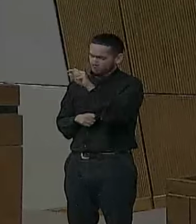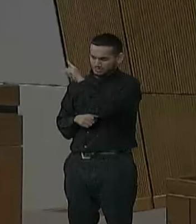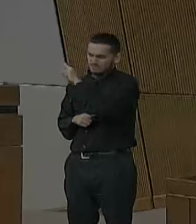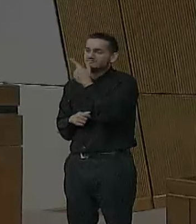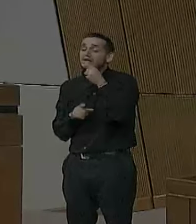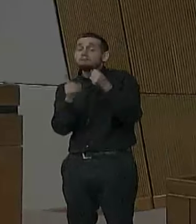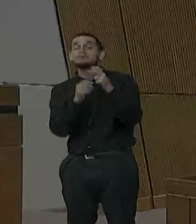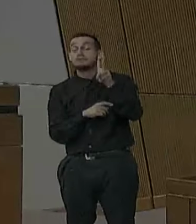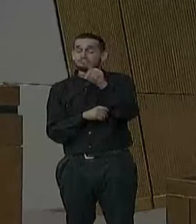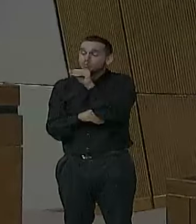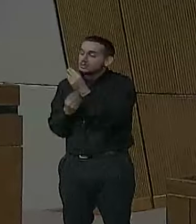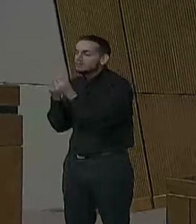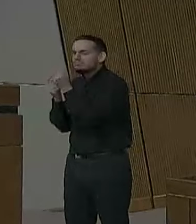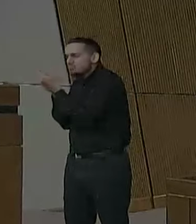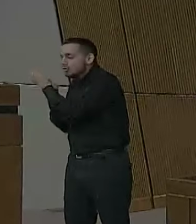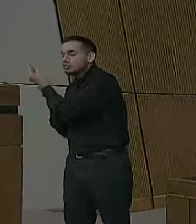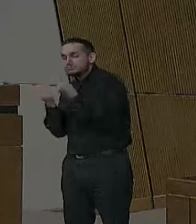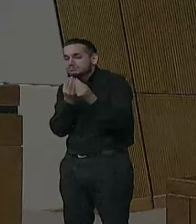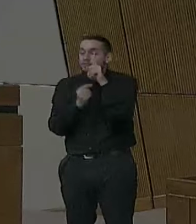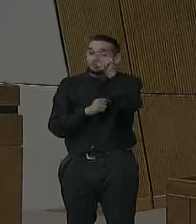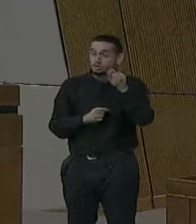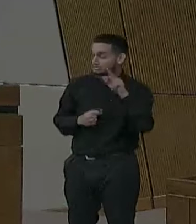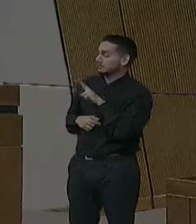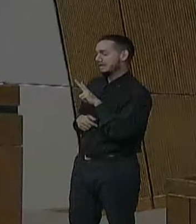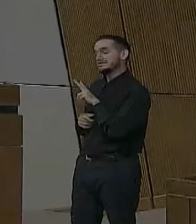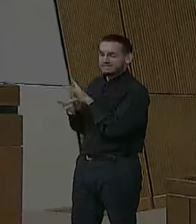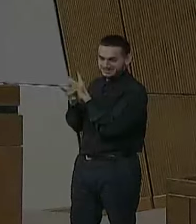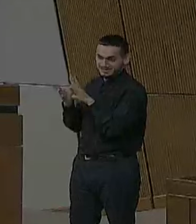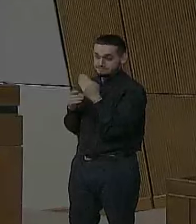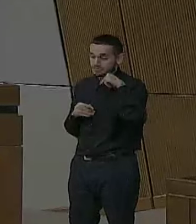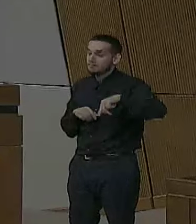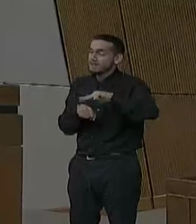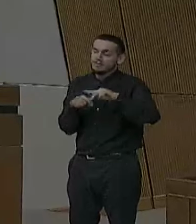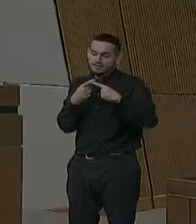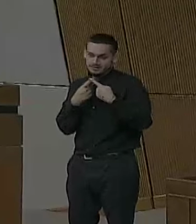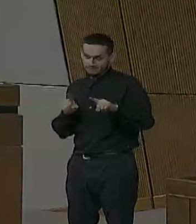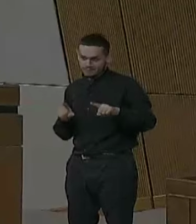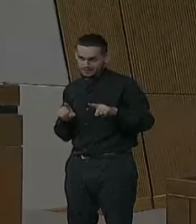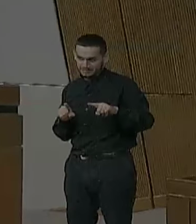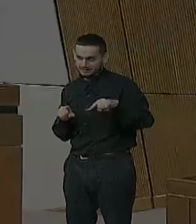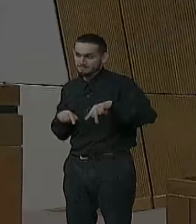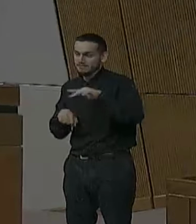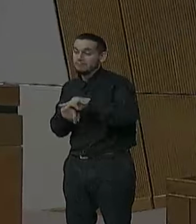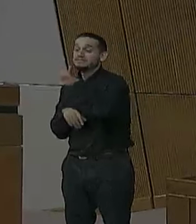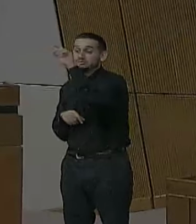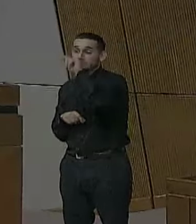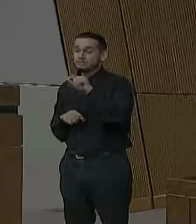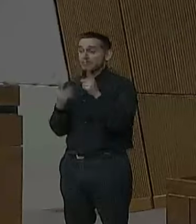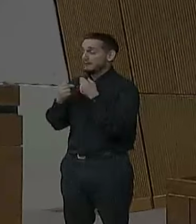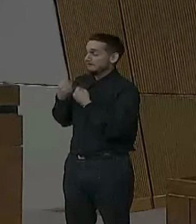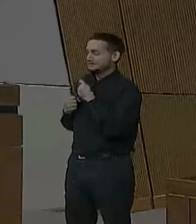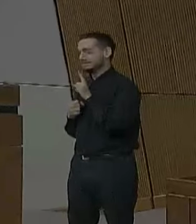las empresas. Y las empresas privadas somos ciertamente empresas que vamos detrás de un lucro y cuando